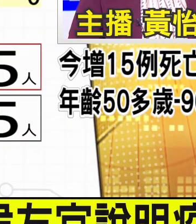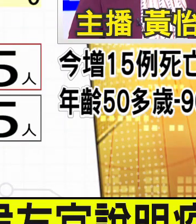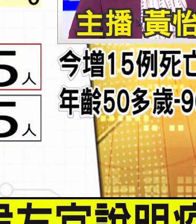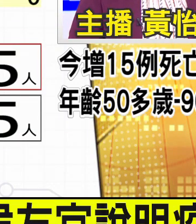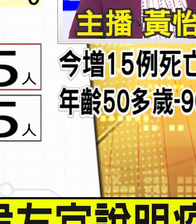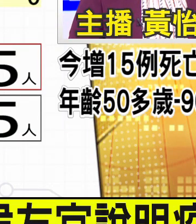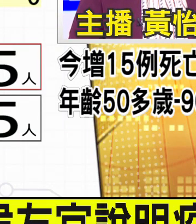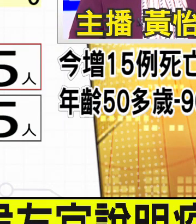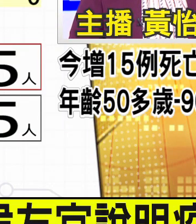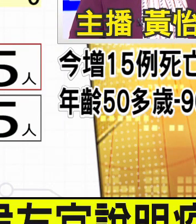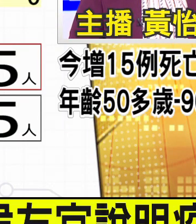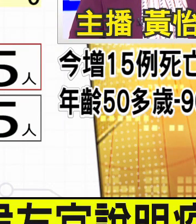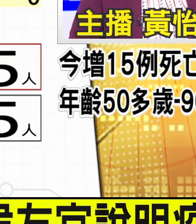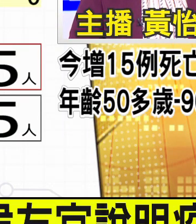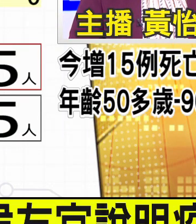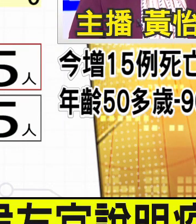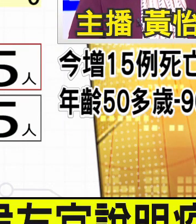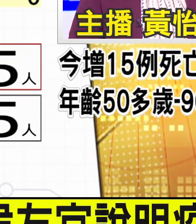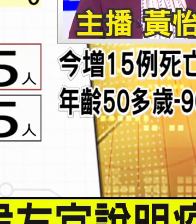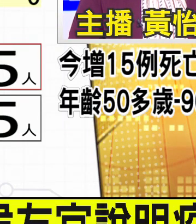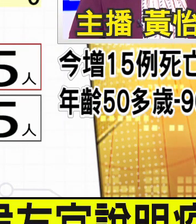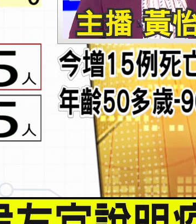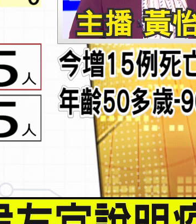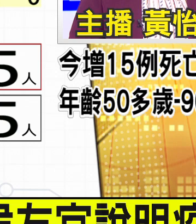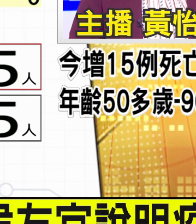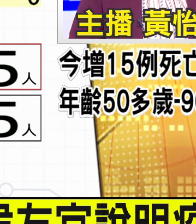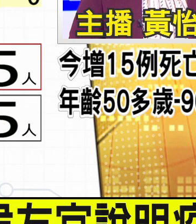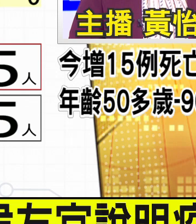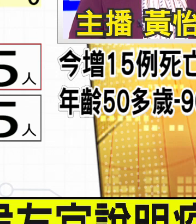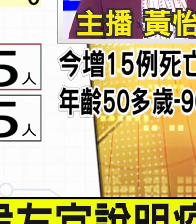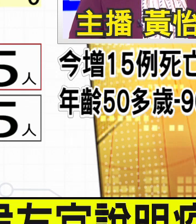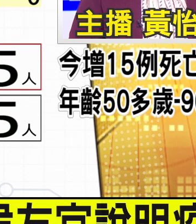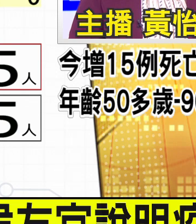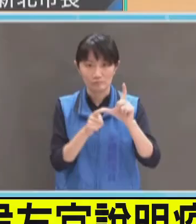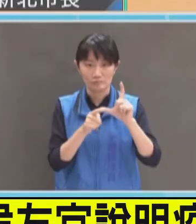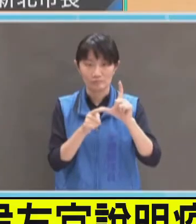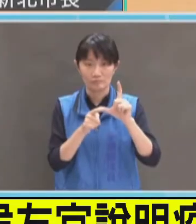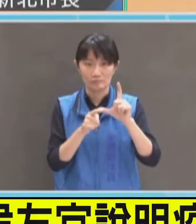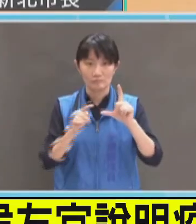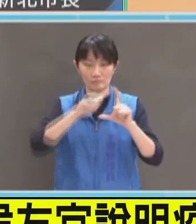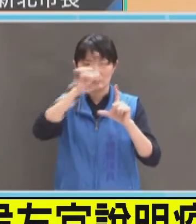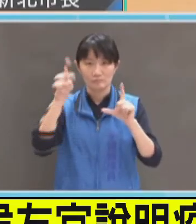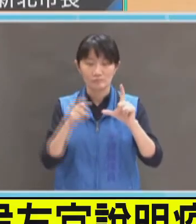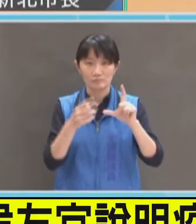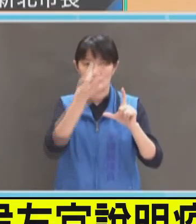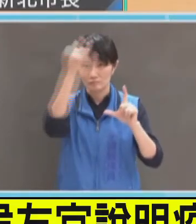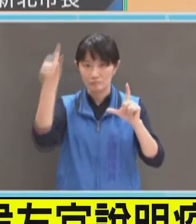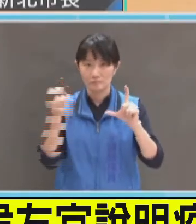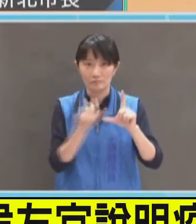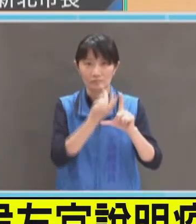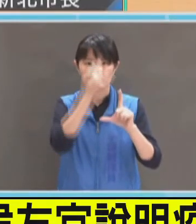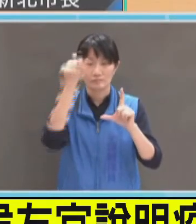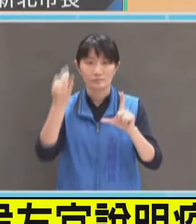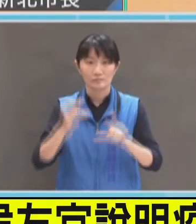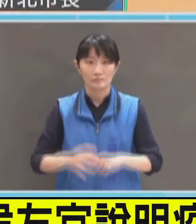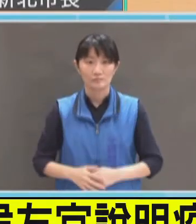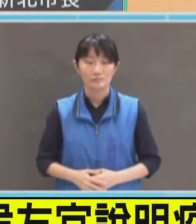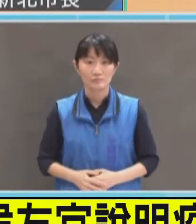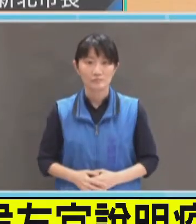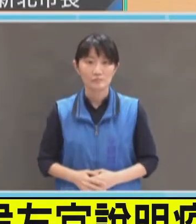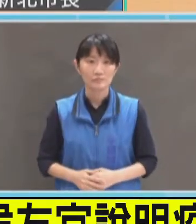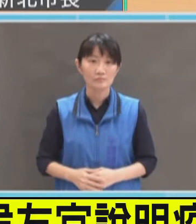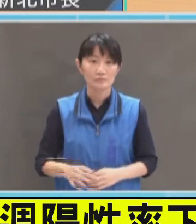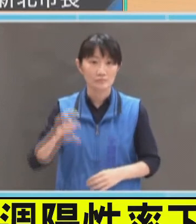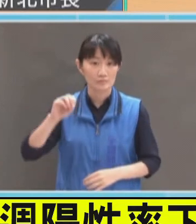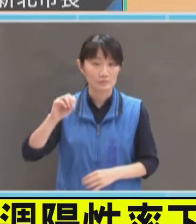例当中呢，有98例是发生在新北市，市长侯友宜正在说明疫情。 总体数量还是沿着万华的周遭，